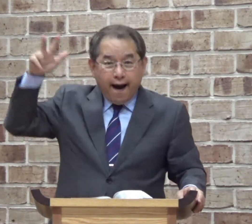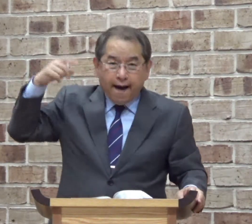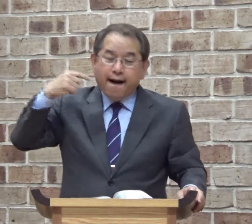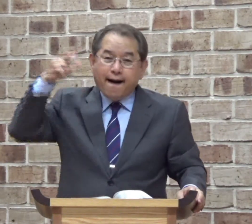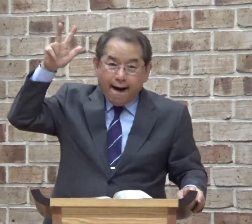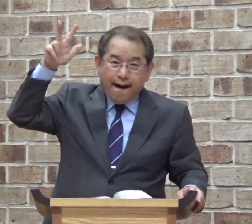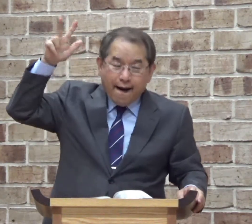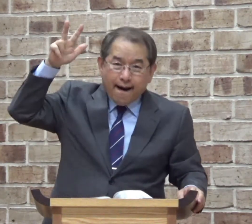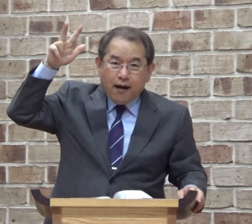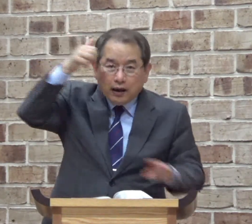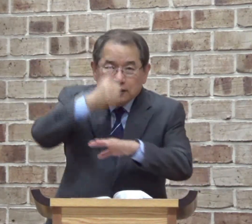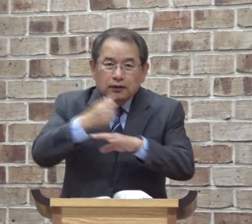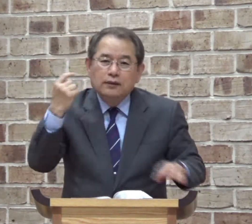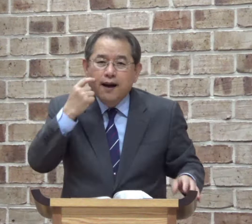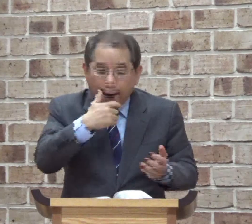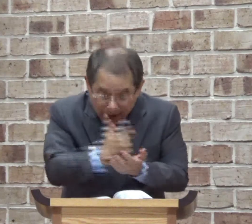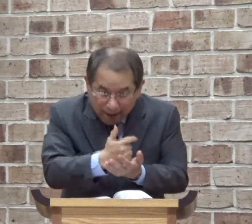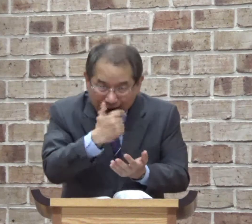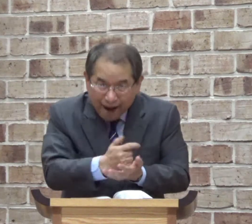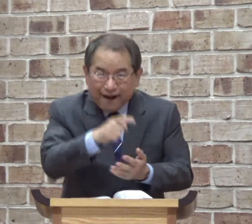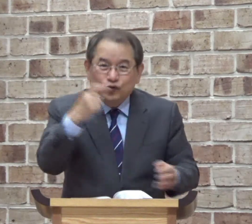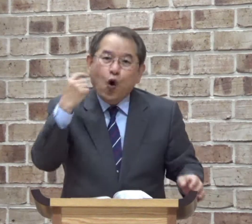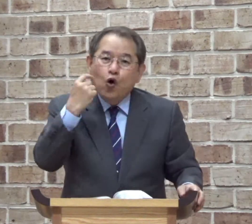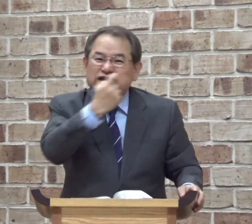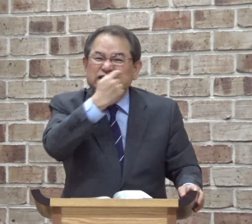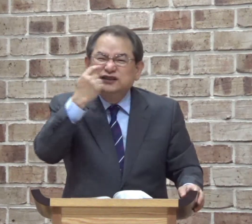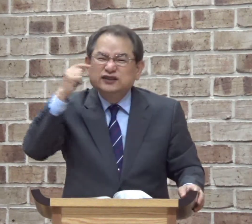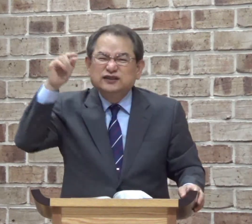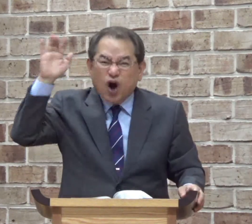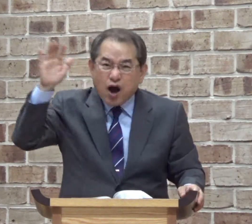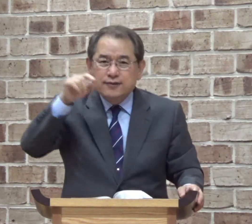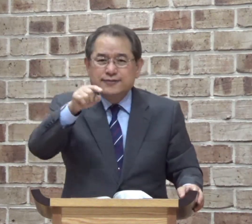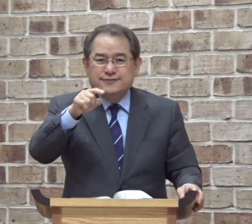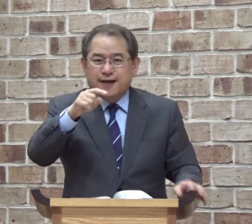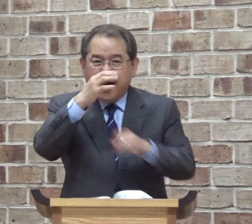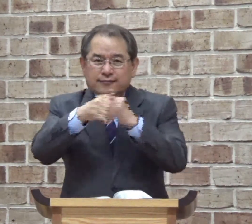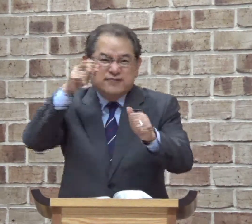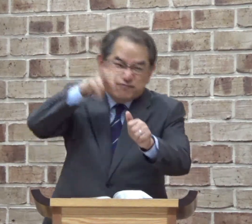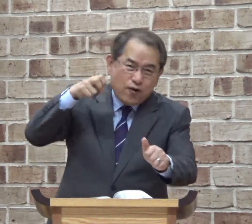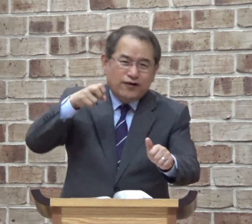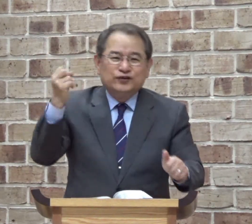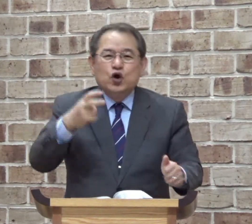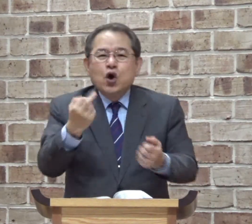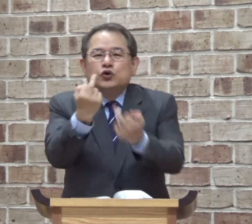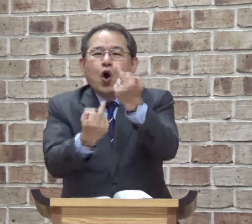또한 거짓을 말하는 증인, 또한 형제 사이를 이간하는 자,